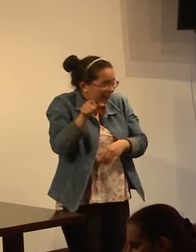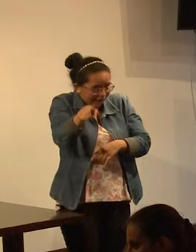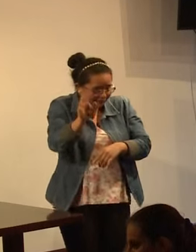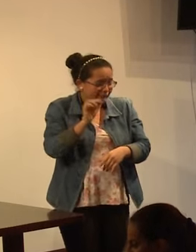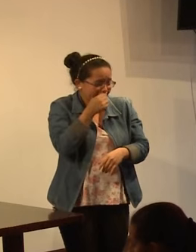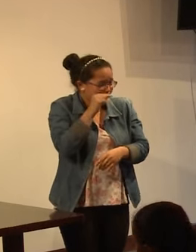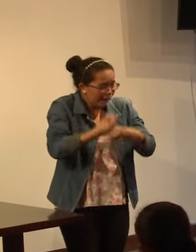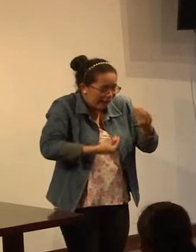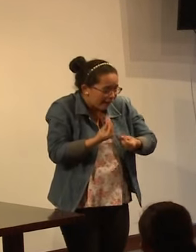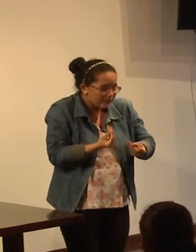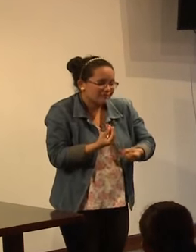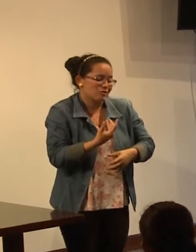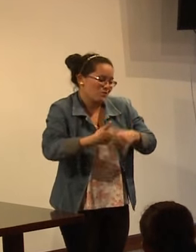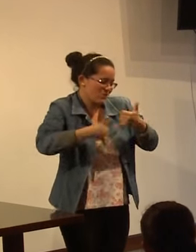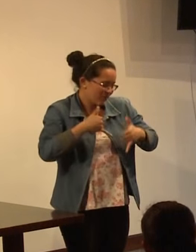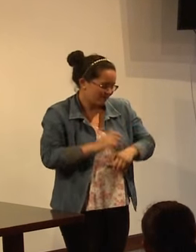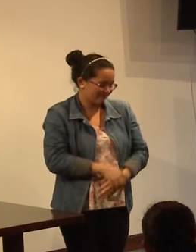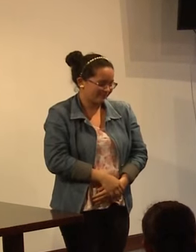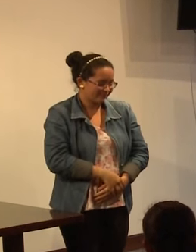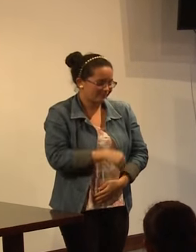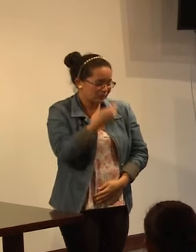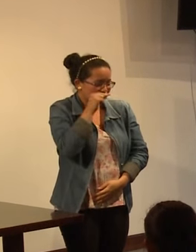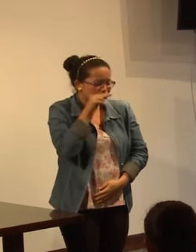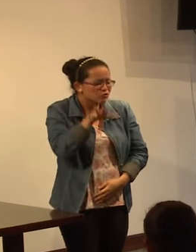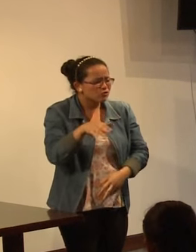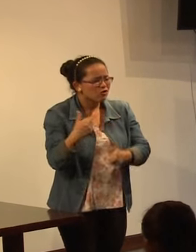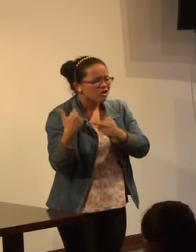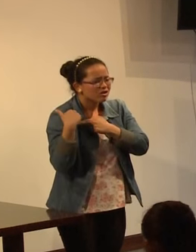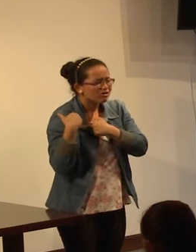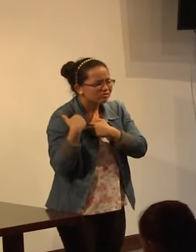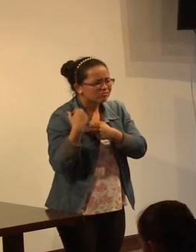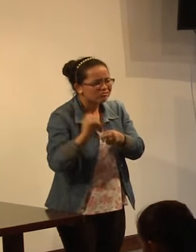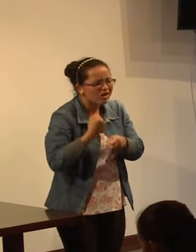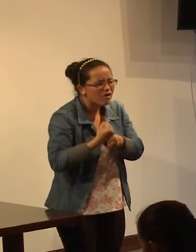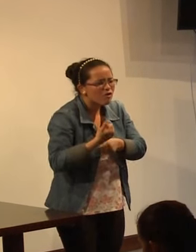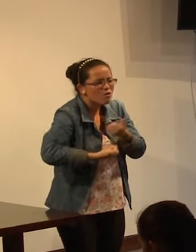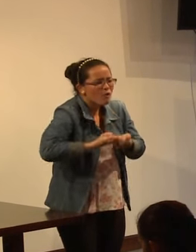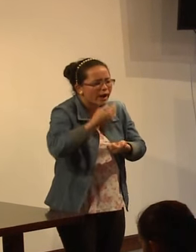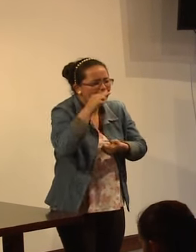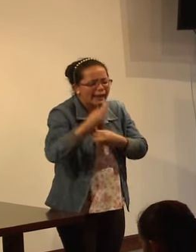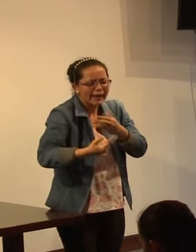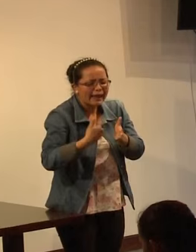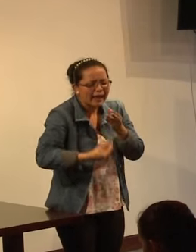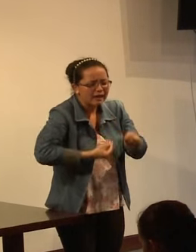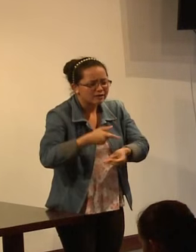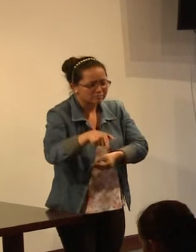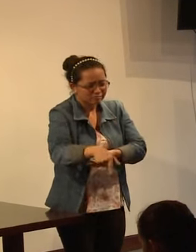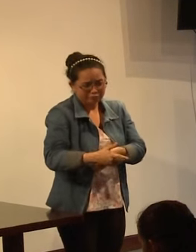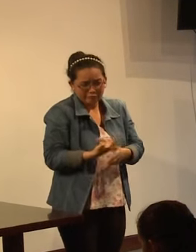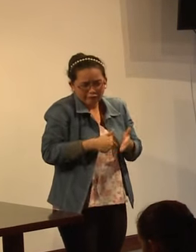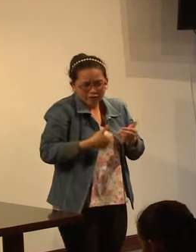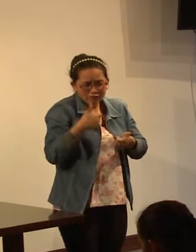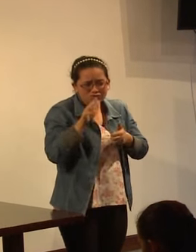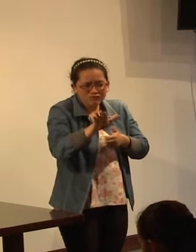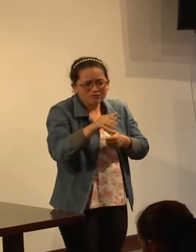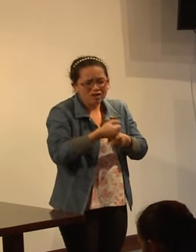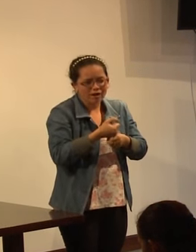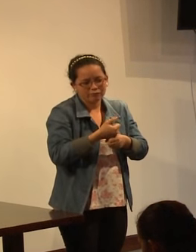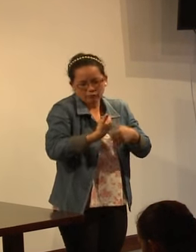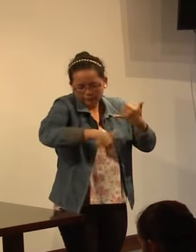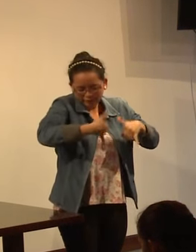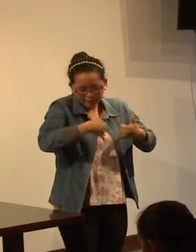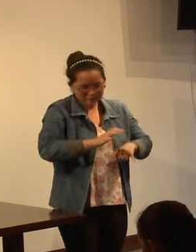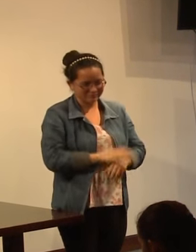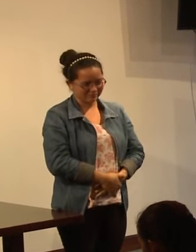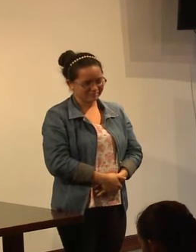está jugando. Fíjense que el oficio de un niño... ¿Cuál es el oficio del trabajo de un niño? ¿En qué trabaja un niño? Jugar. El juego para un